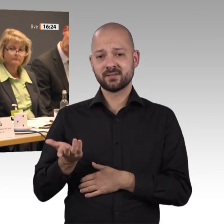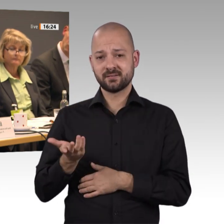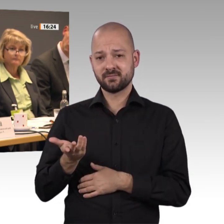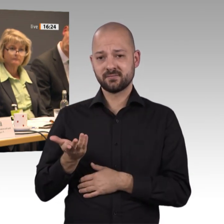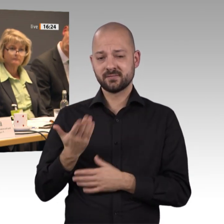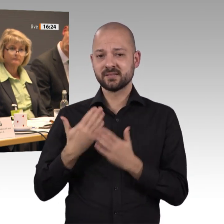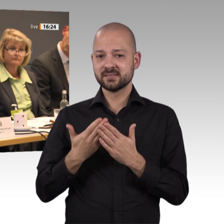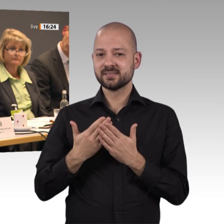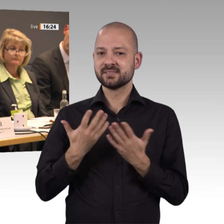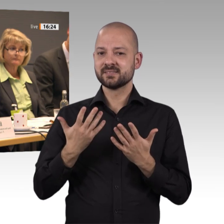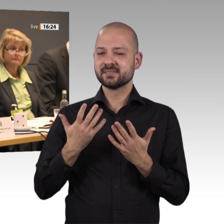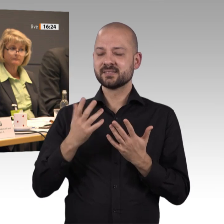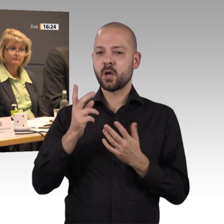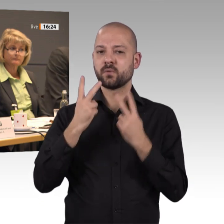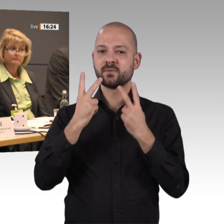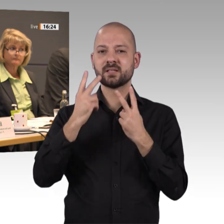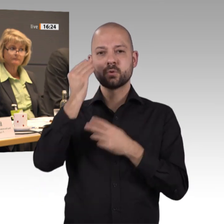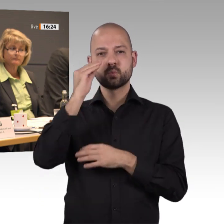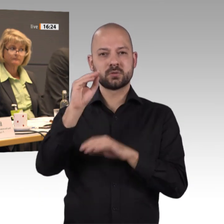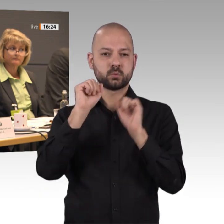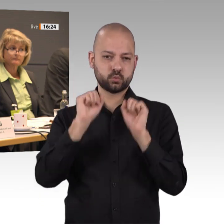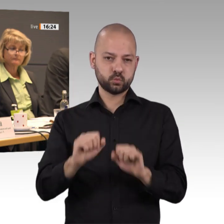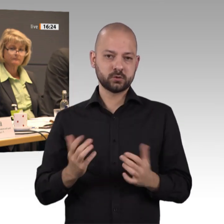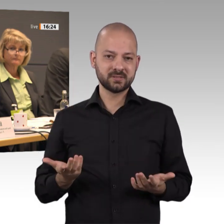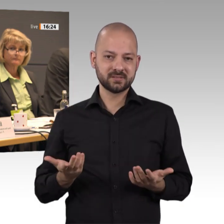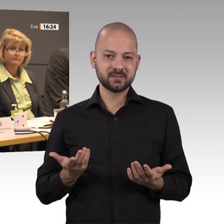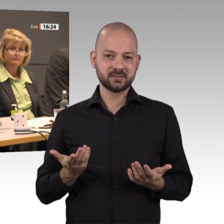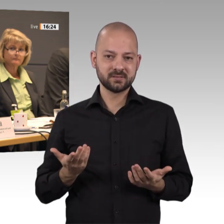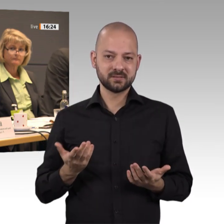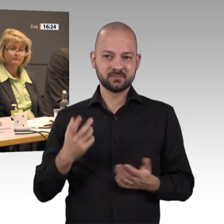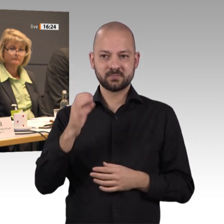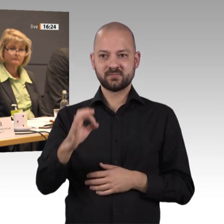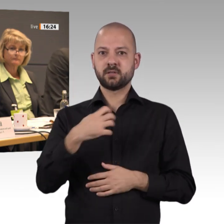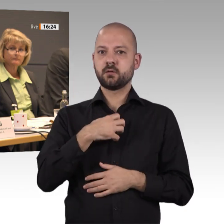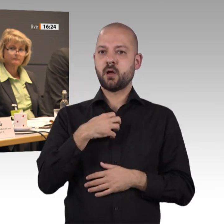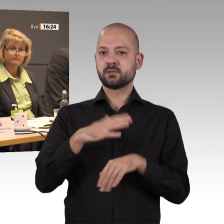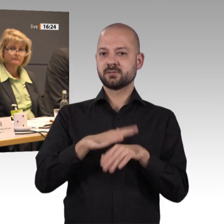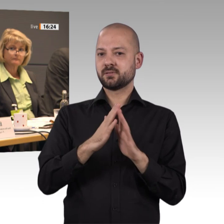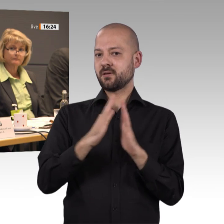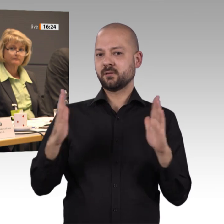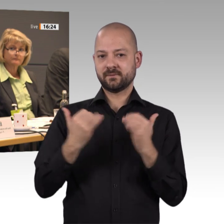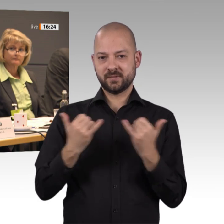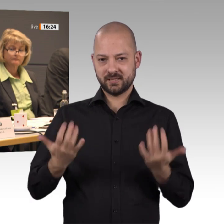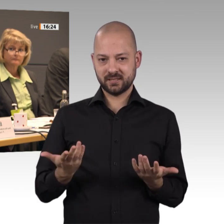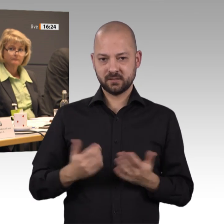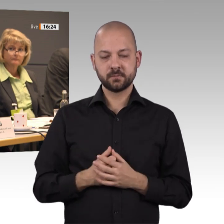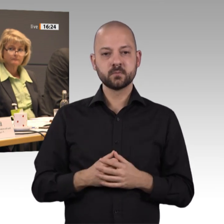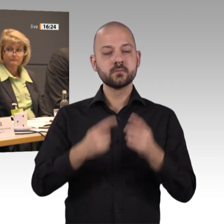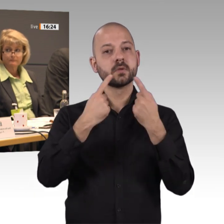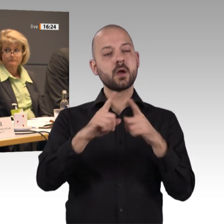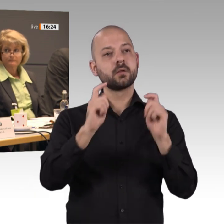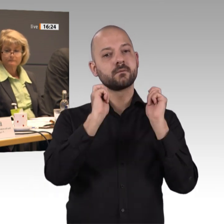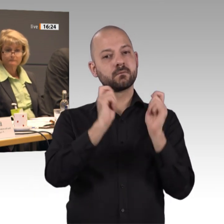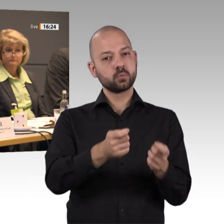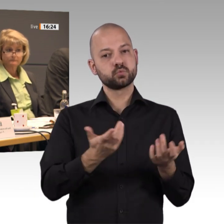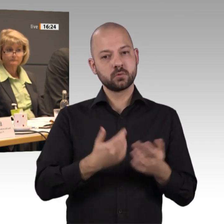Behinderung, diagnostizierten Behinderung, oder wird ja oft der Mutterschutz verlängert, nicht aber eben der Elterngeldbezug. Und das ist für uns ein